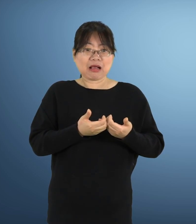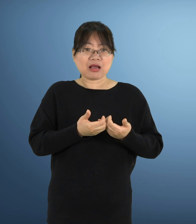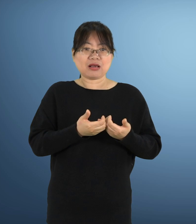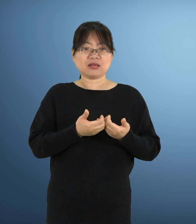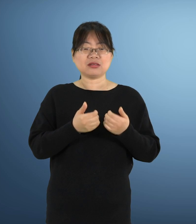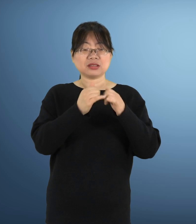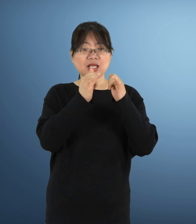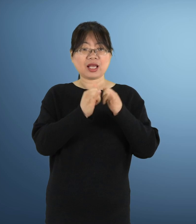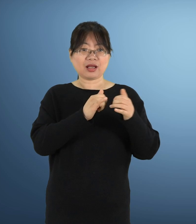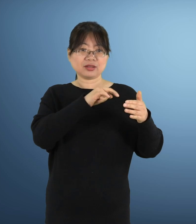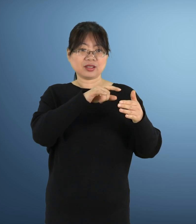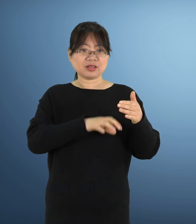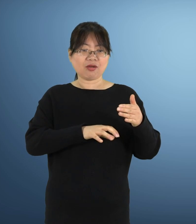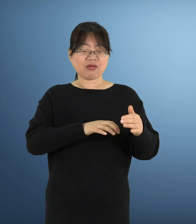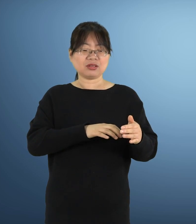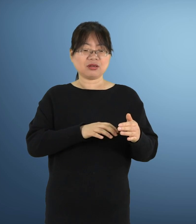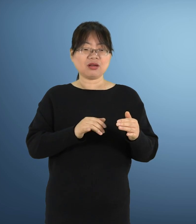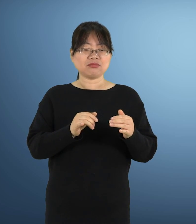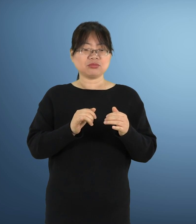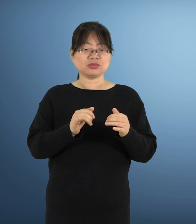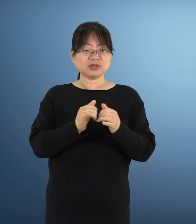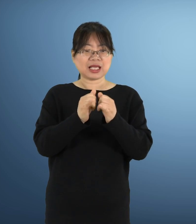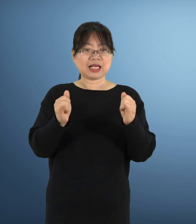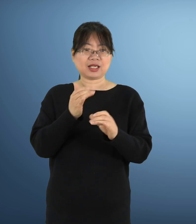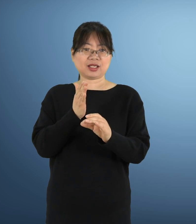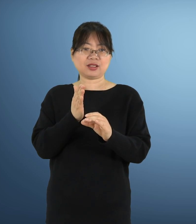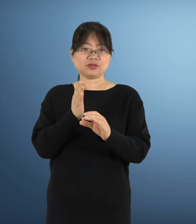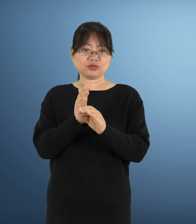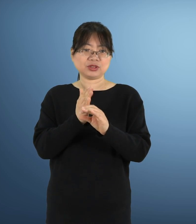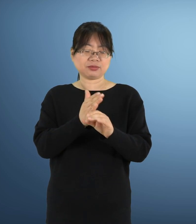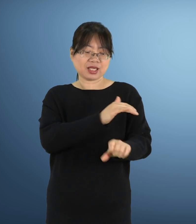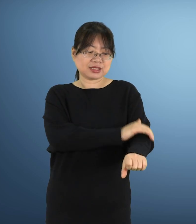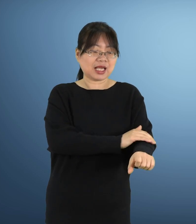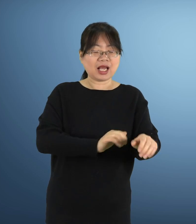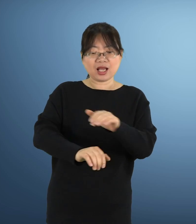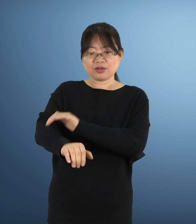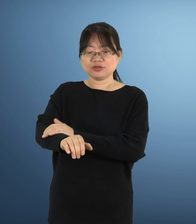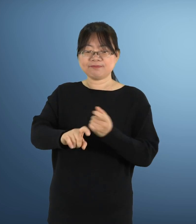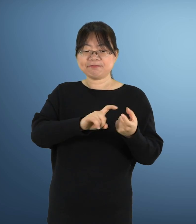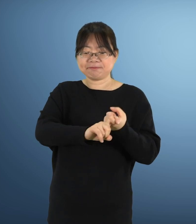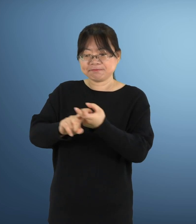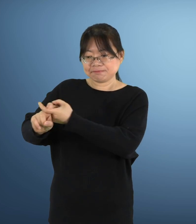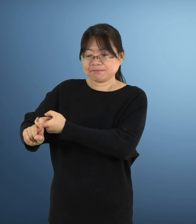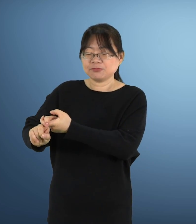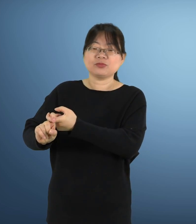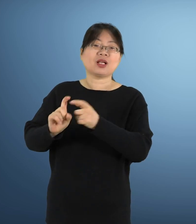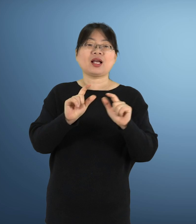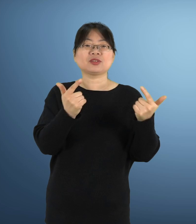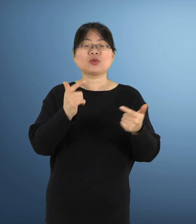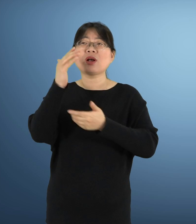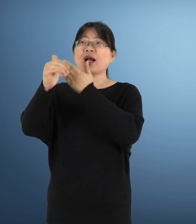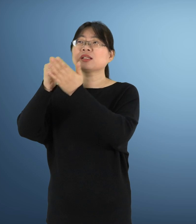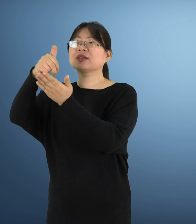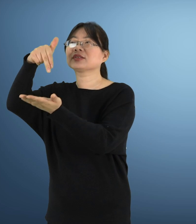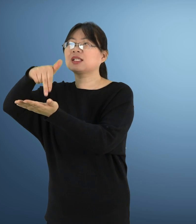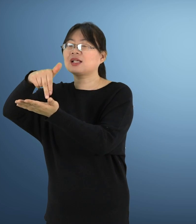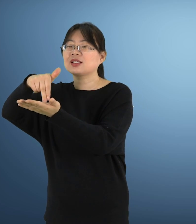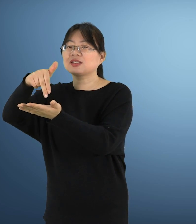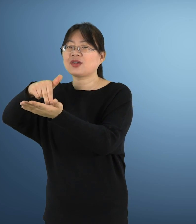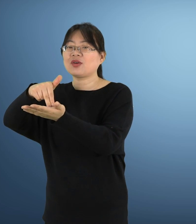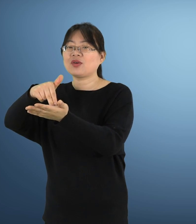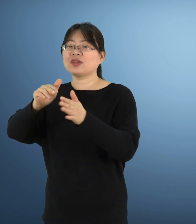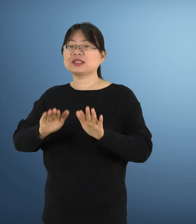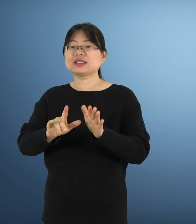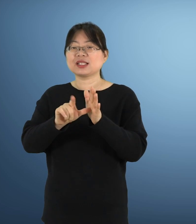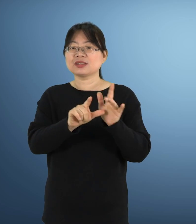아닌 하나님 편에 서서 이 시대를 헤쳐나갈까에 대해서 말씀을 좀 부담스럽게